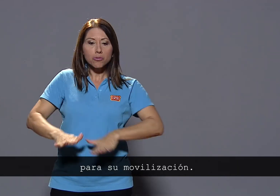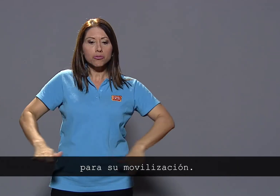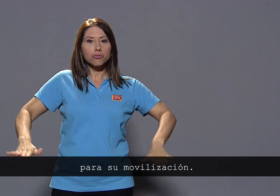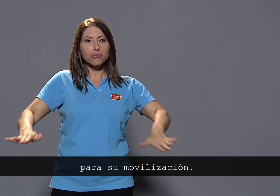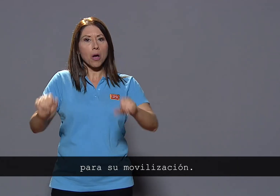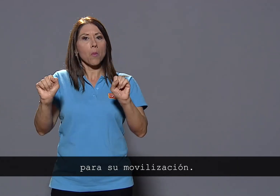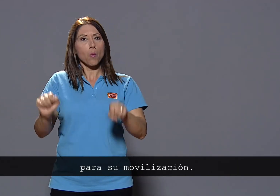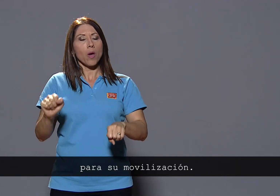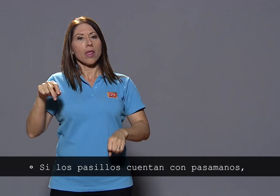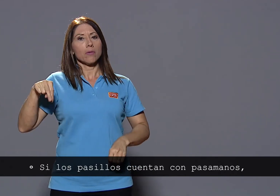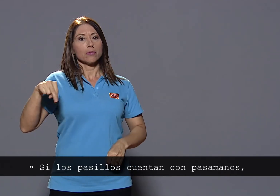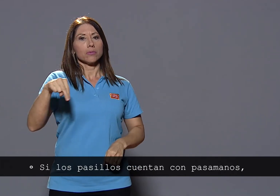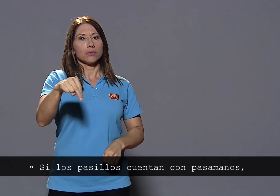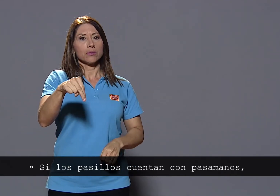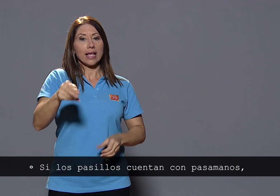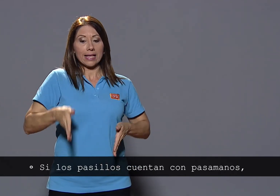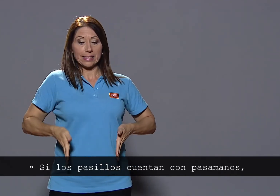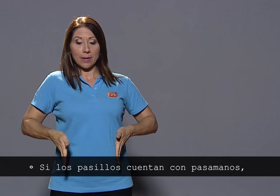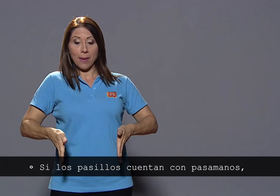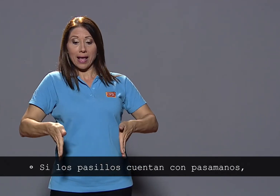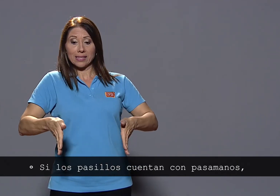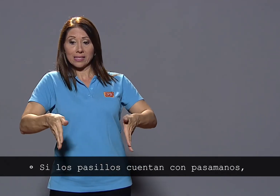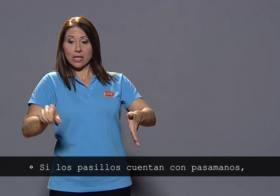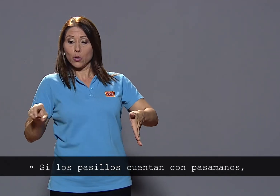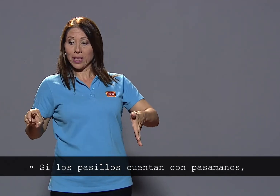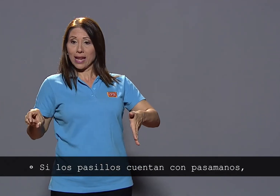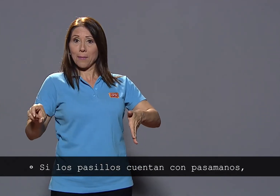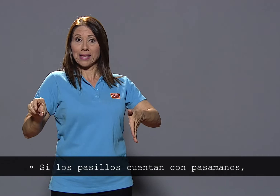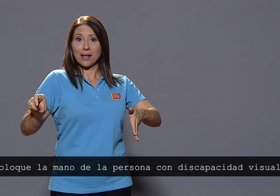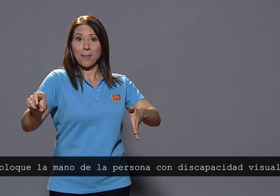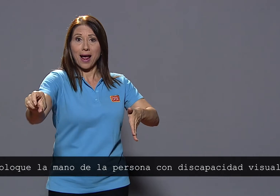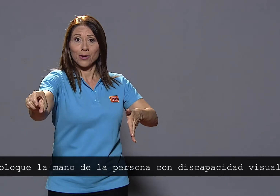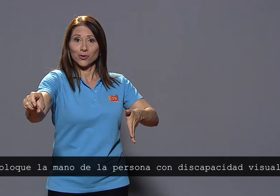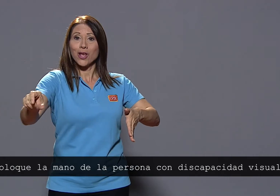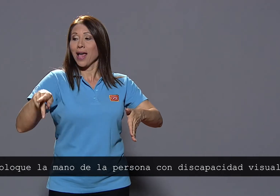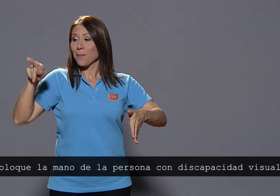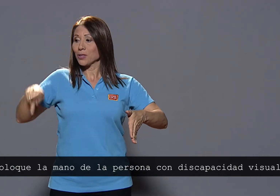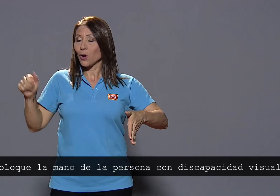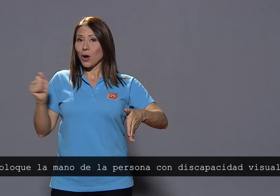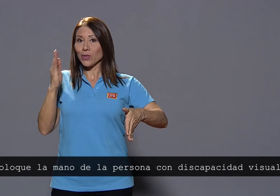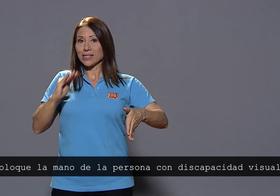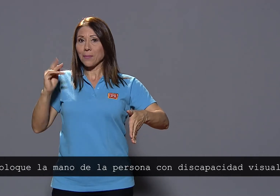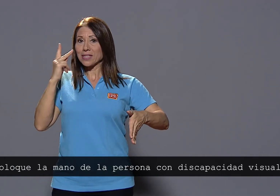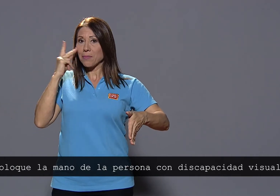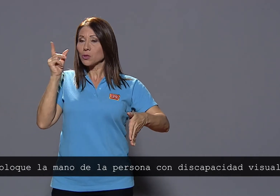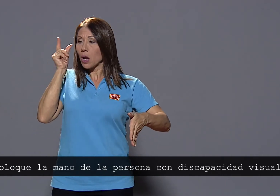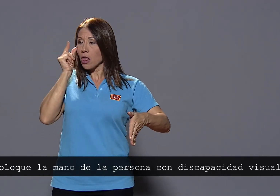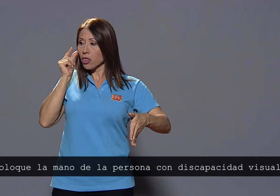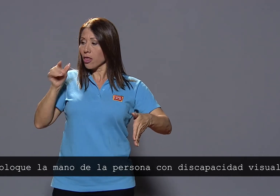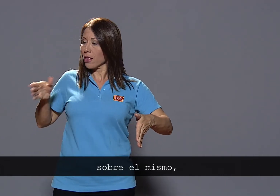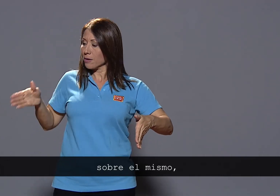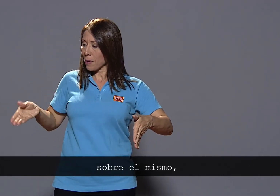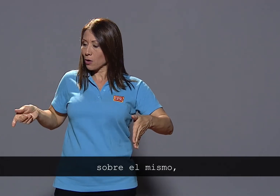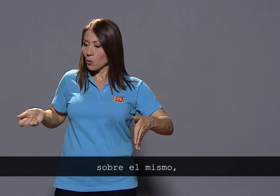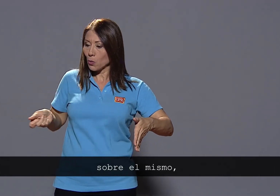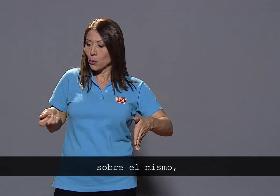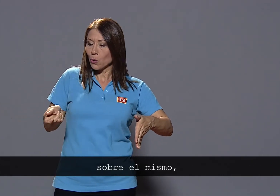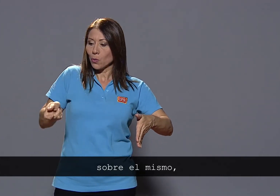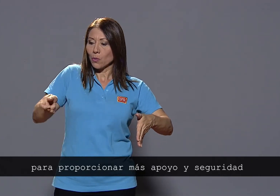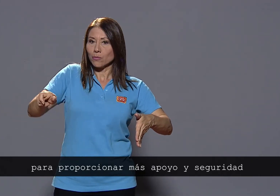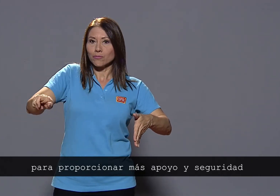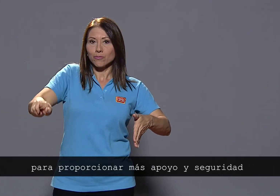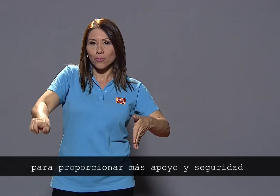su movilización. Si los pasillos cuentan con pasamanos, coloque la mano de la persona con discapacidad visual sobre el